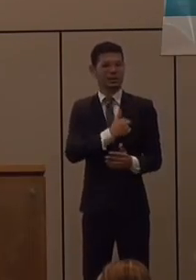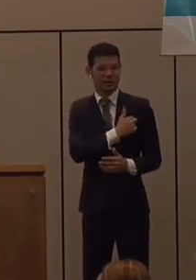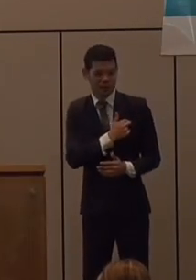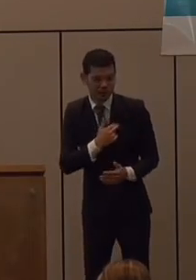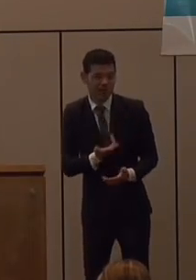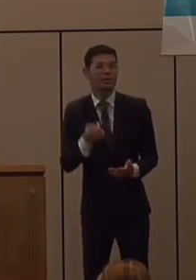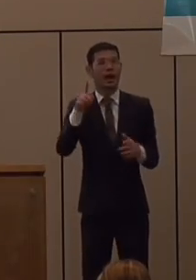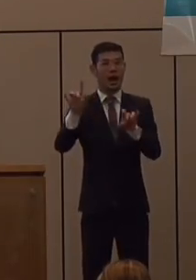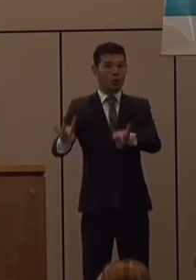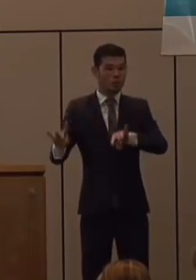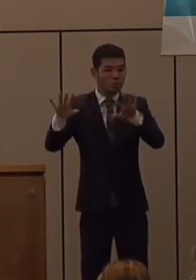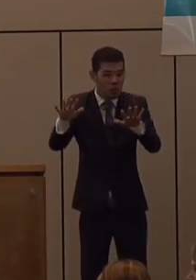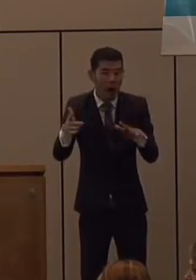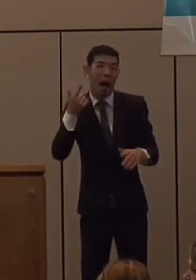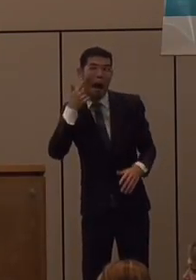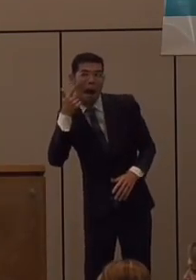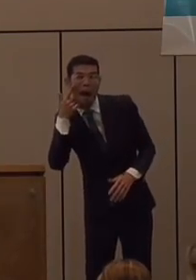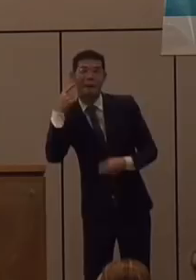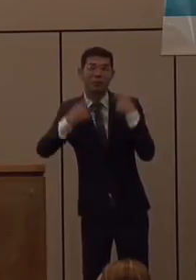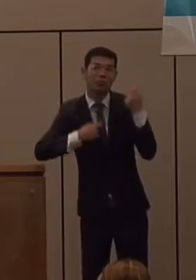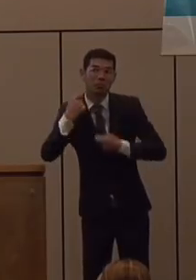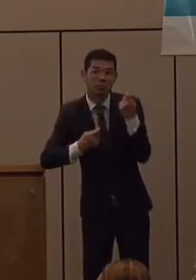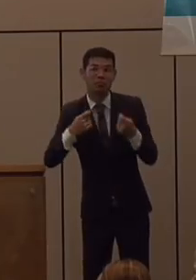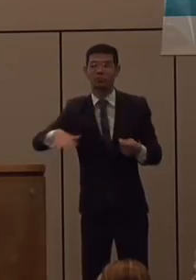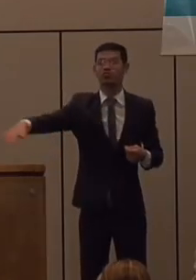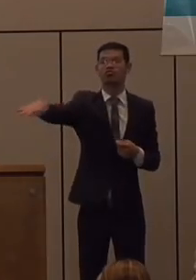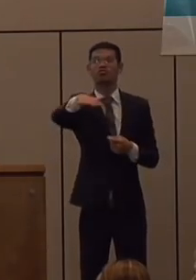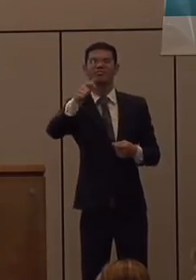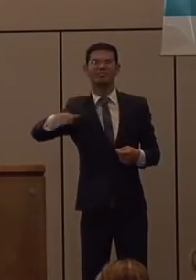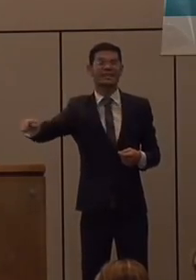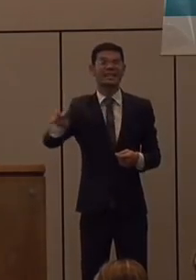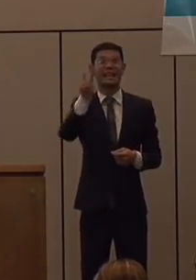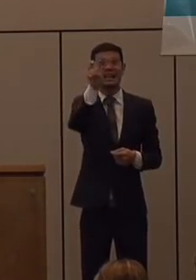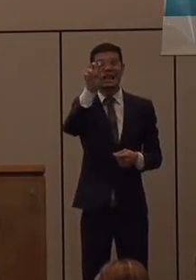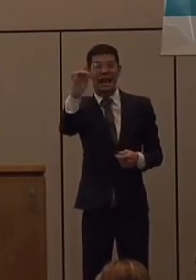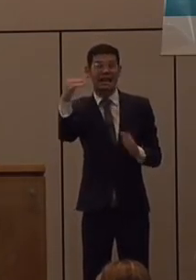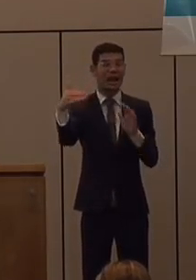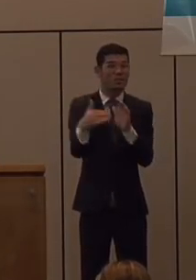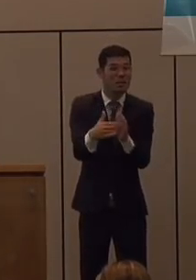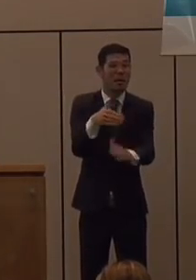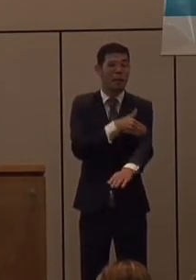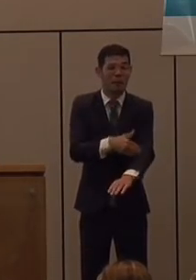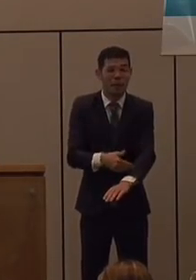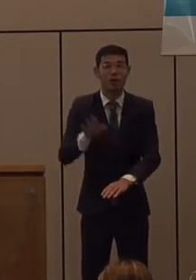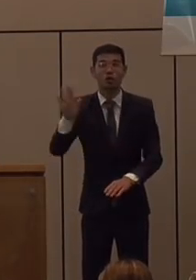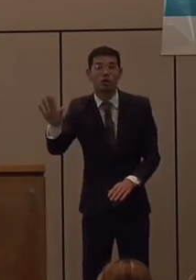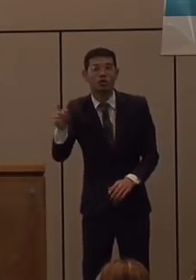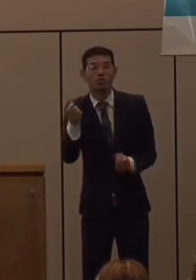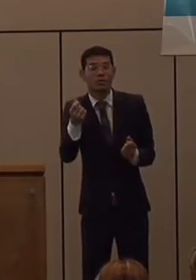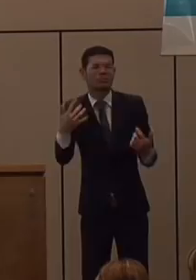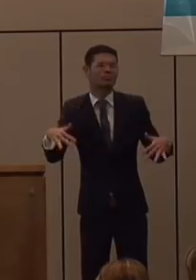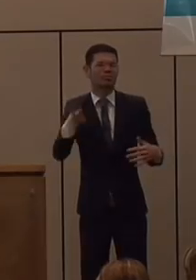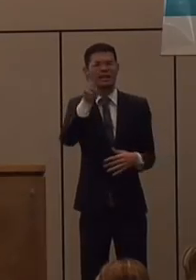posibilidad de llegar al mercado 71 millones de habitantes con un pib de 48 mil dólares y ahí tenemos un potencial